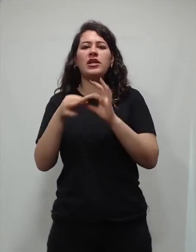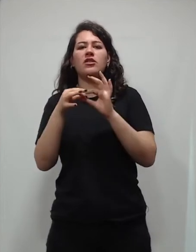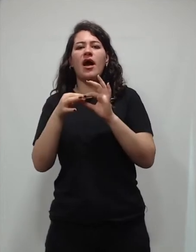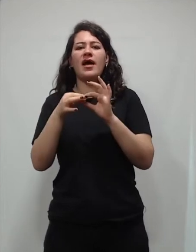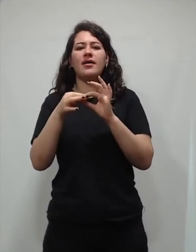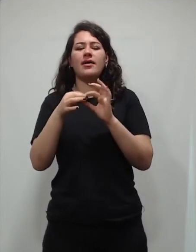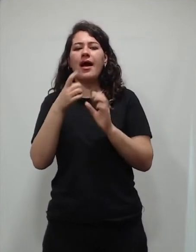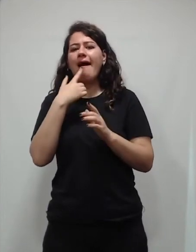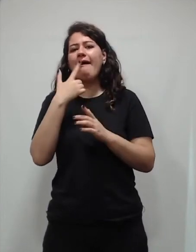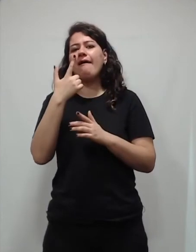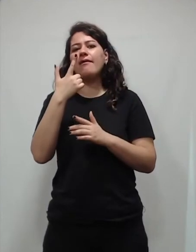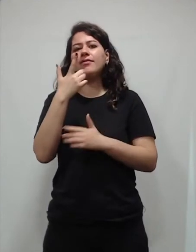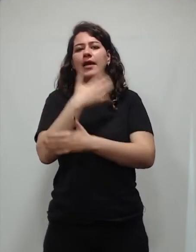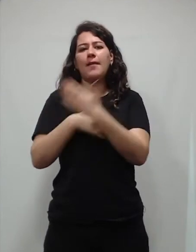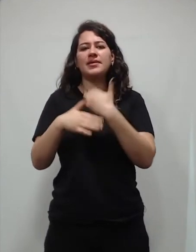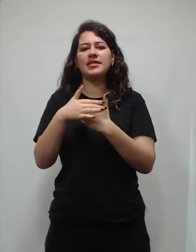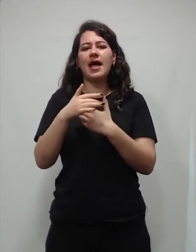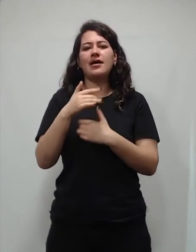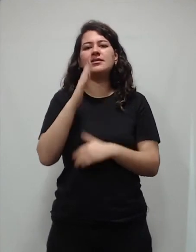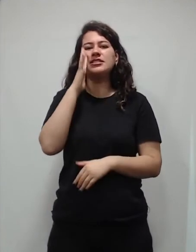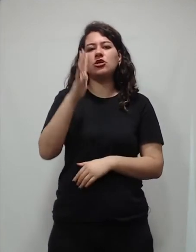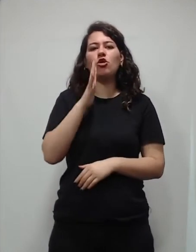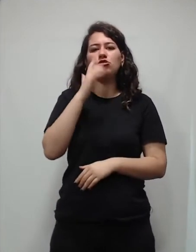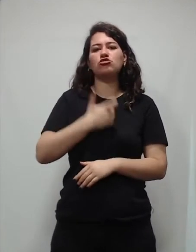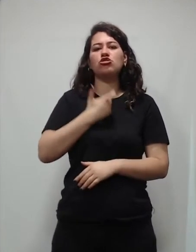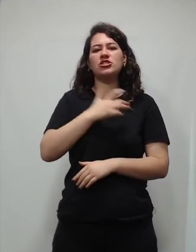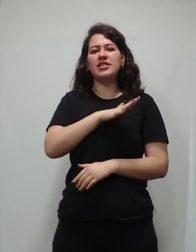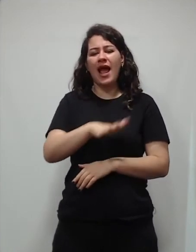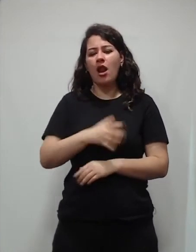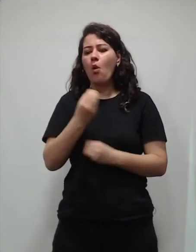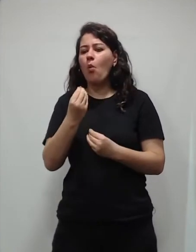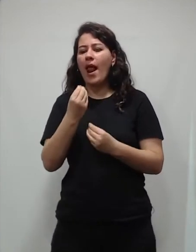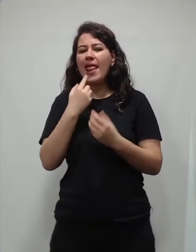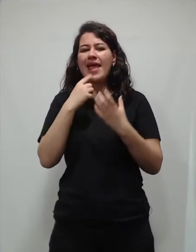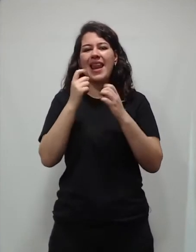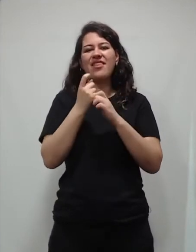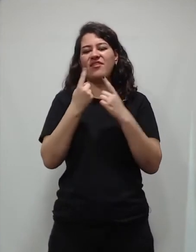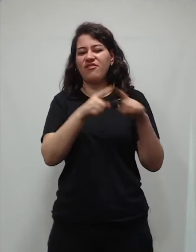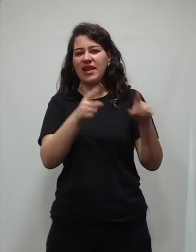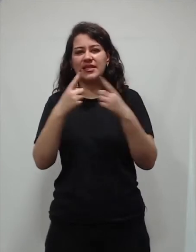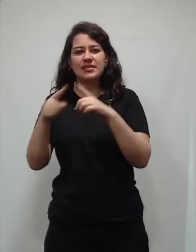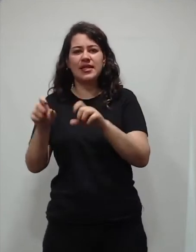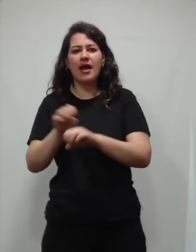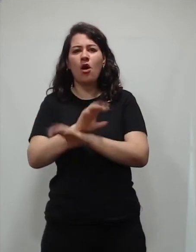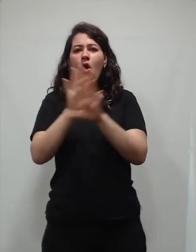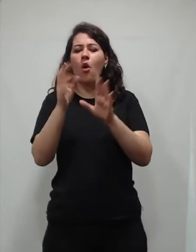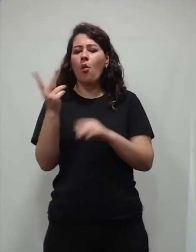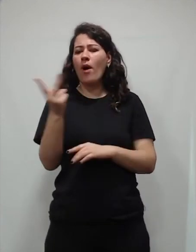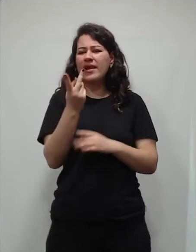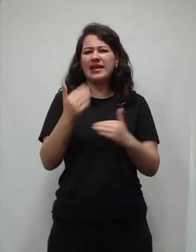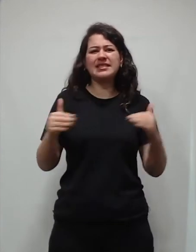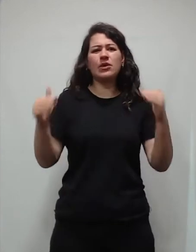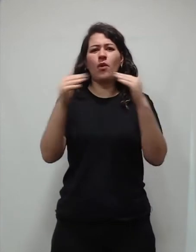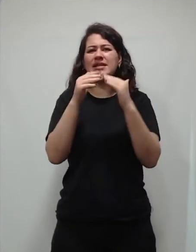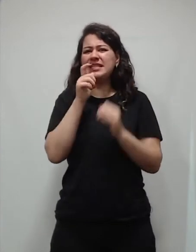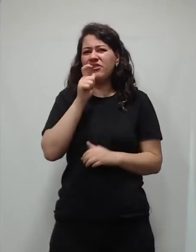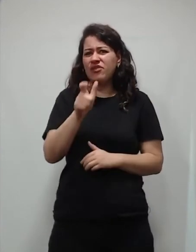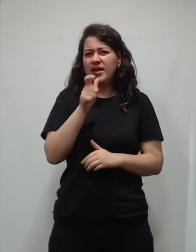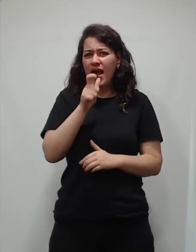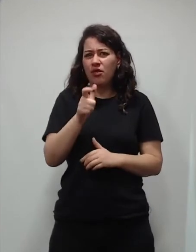psicosocial, dónde están las fronteras o dónde comparten fronteras estas dos